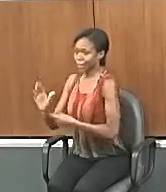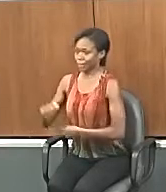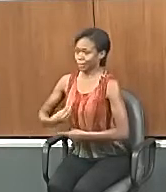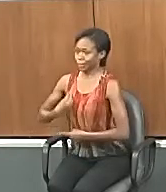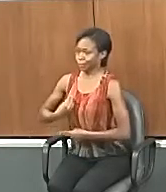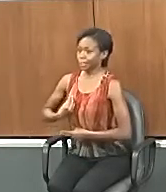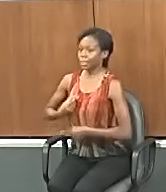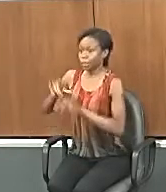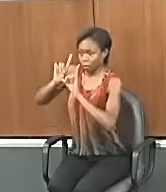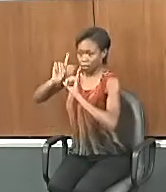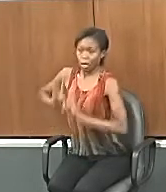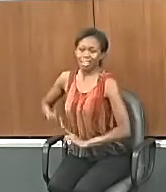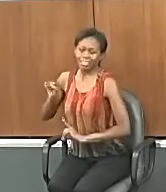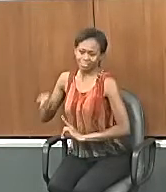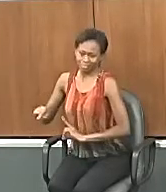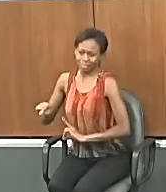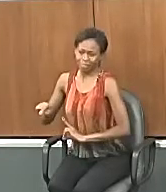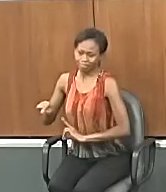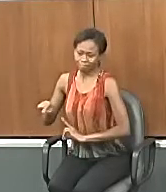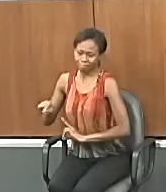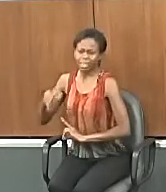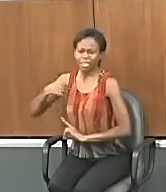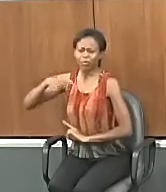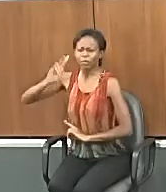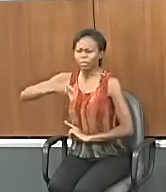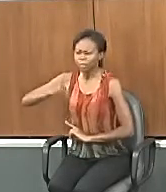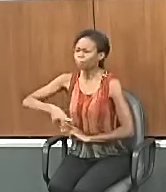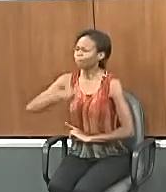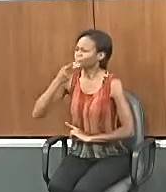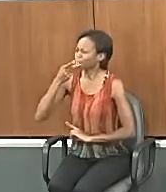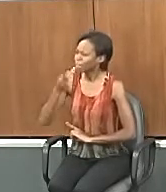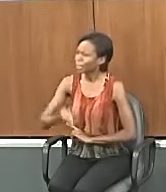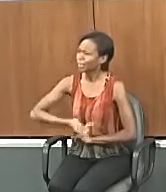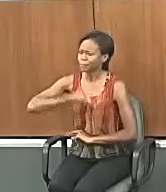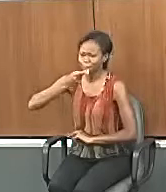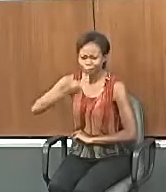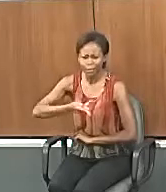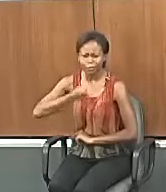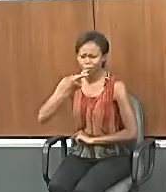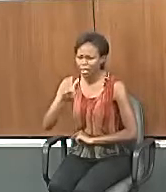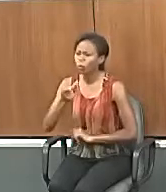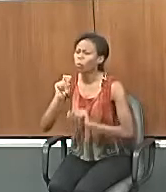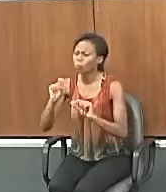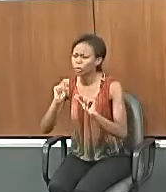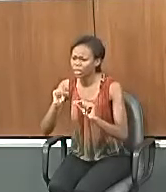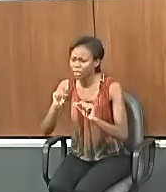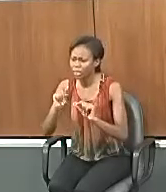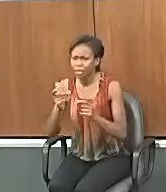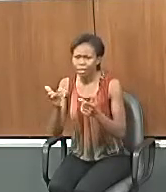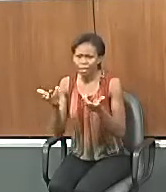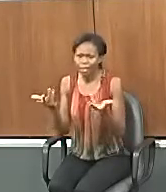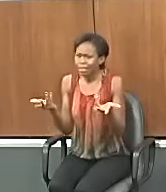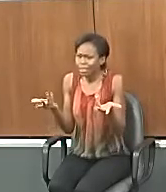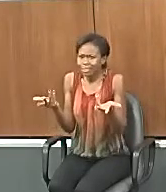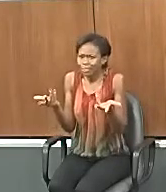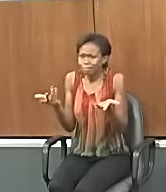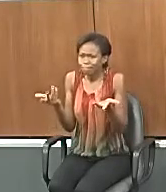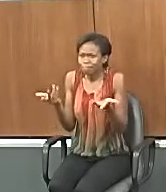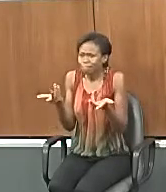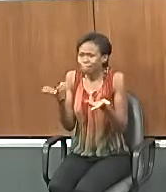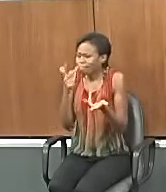queridos e reafirmam todas as vezes também que não é favor nenhum nós